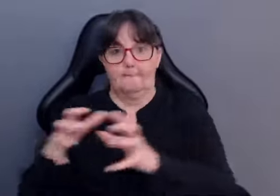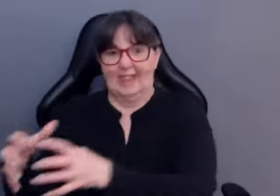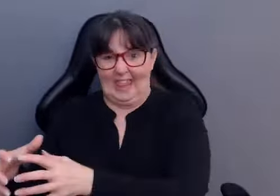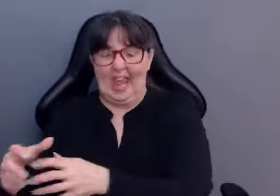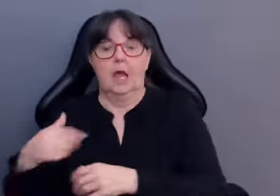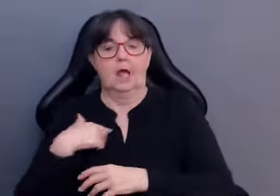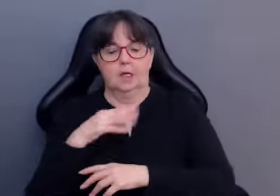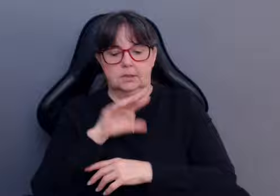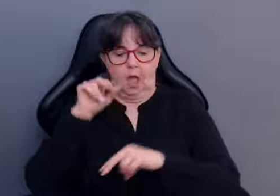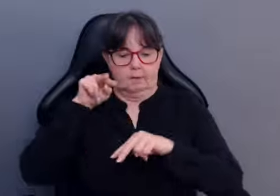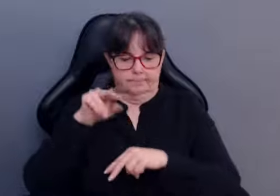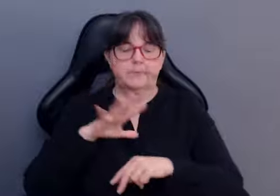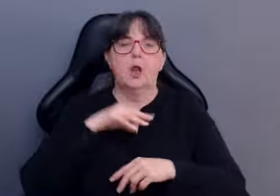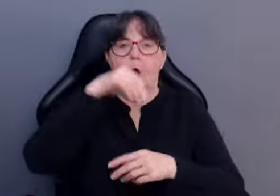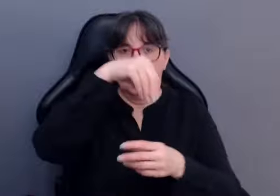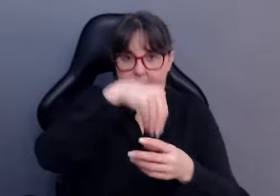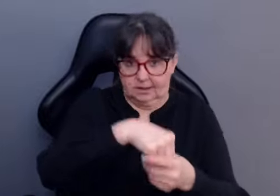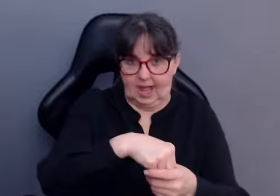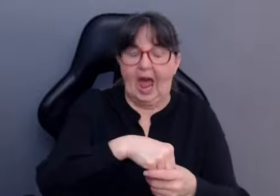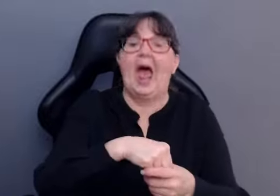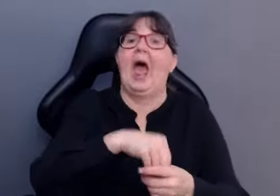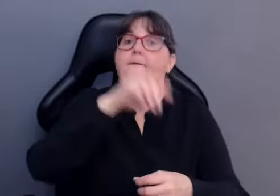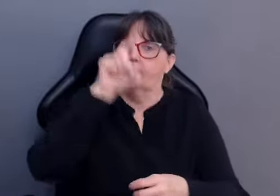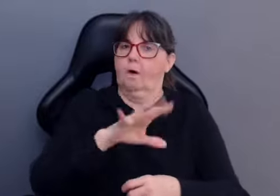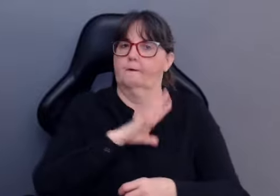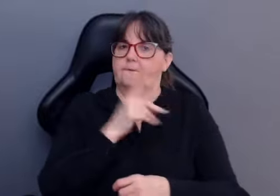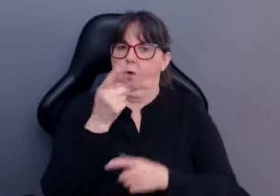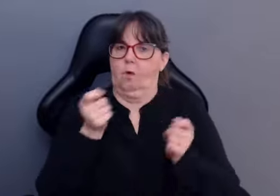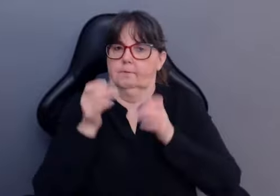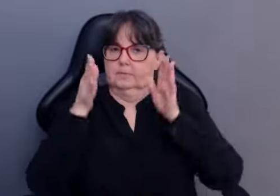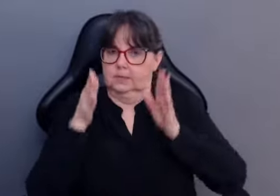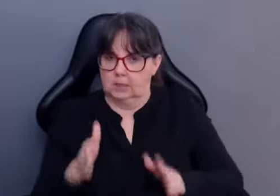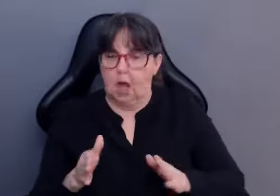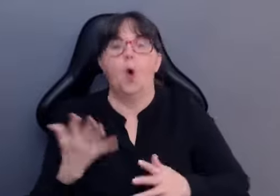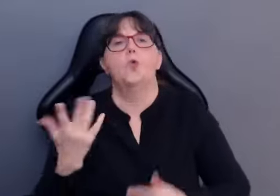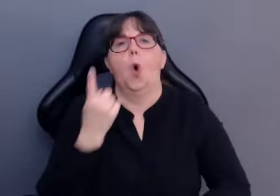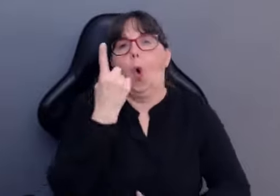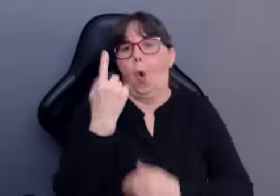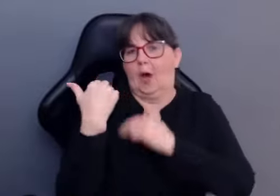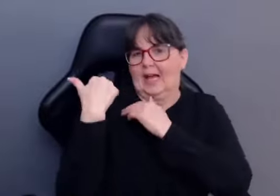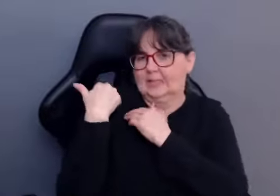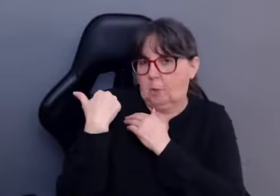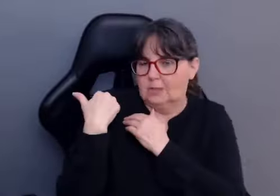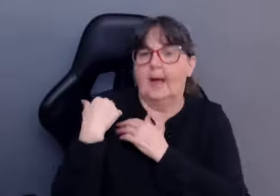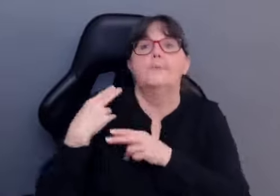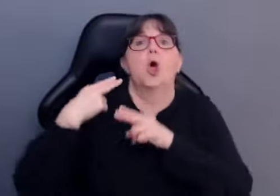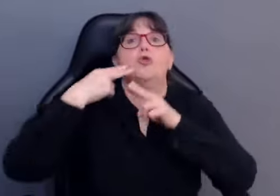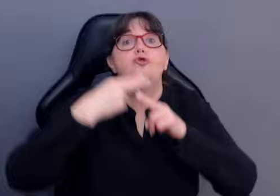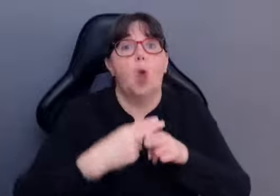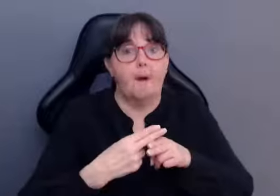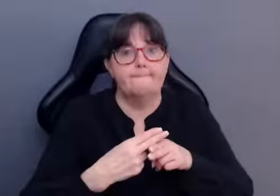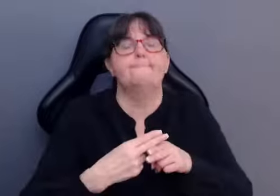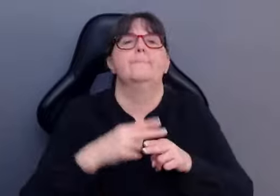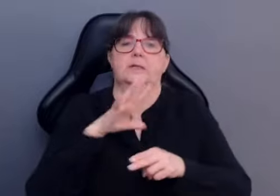avoir un administrateur comme membre ou un responsable nommé par le conseil d'administration.